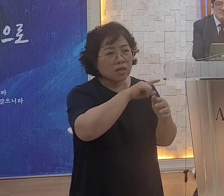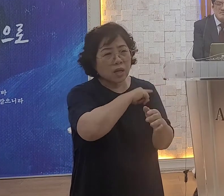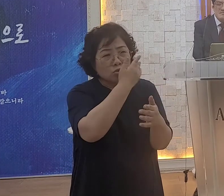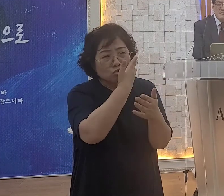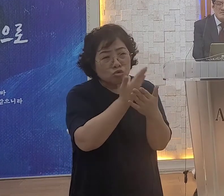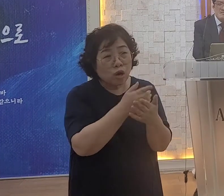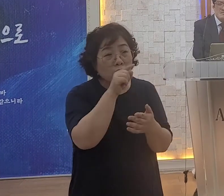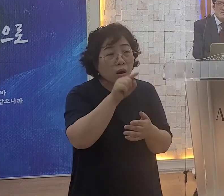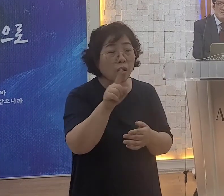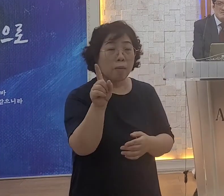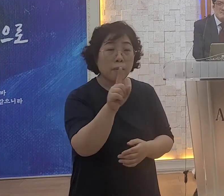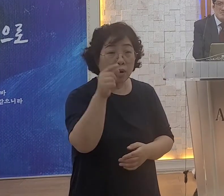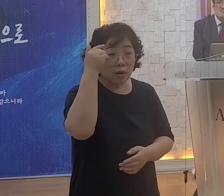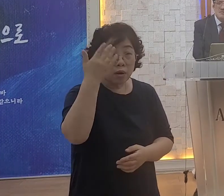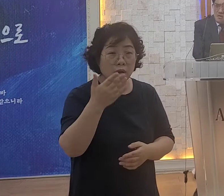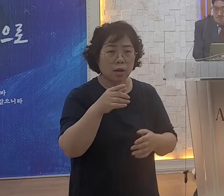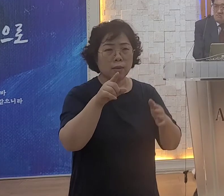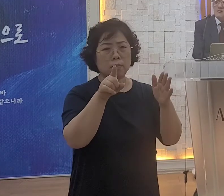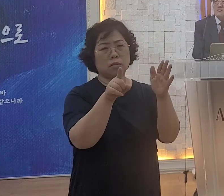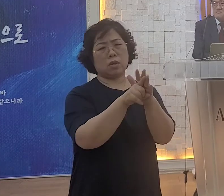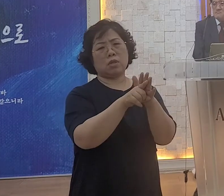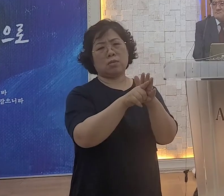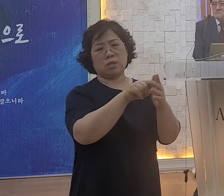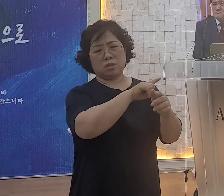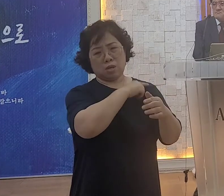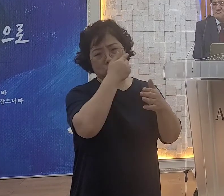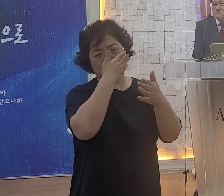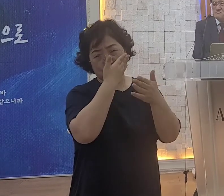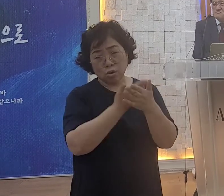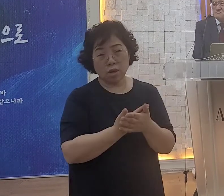그래서 믿음이 제일 중요한 거예요.